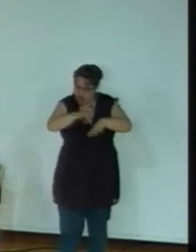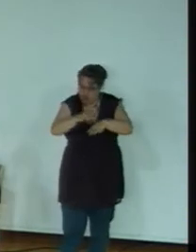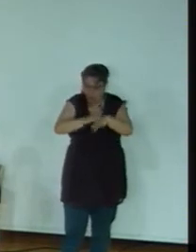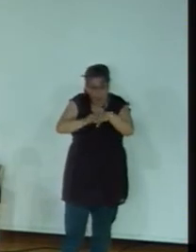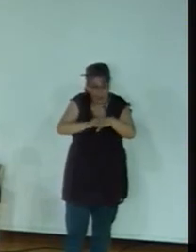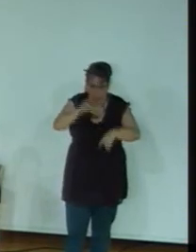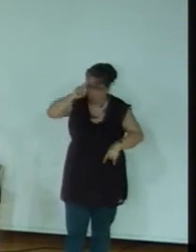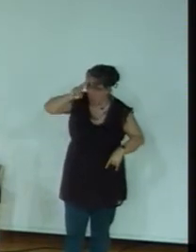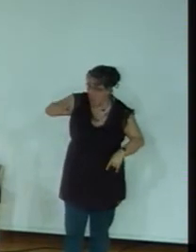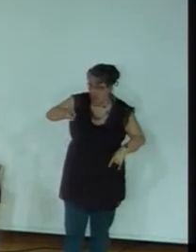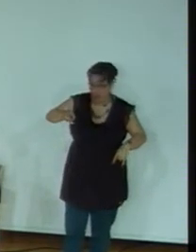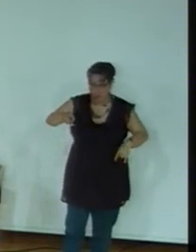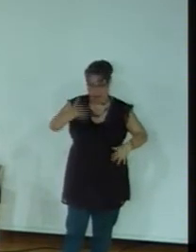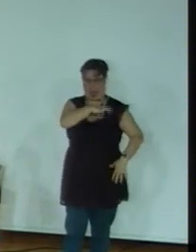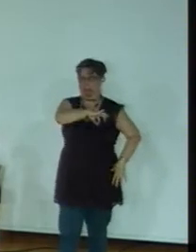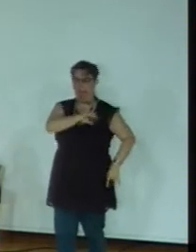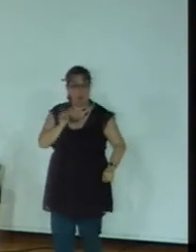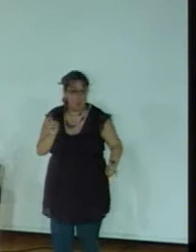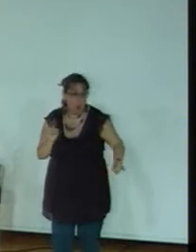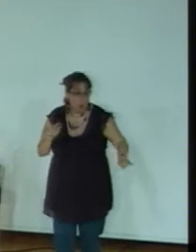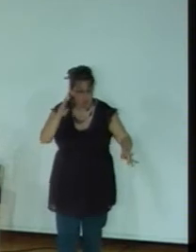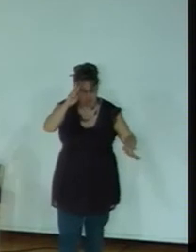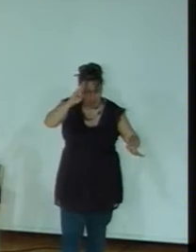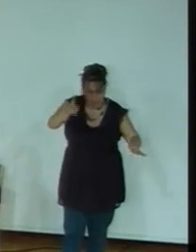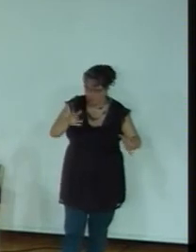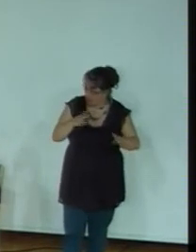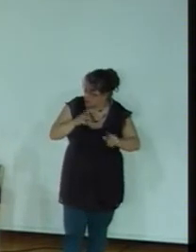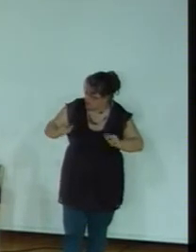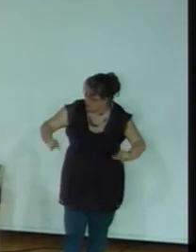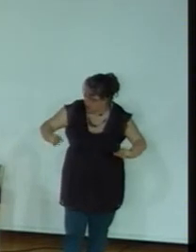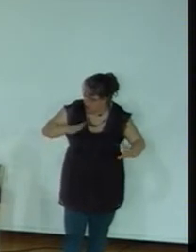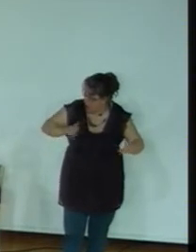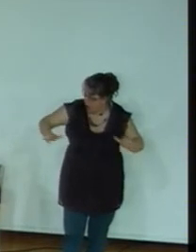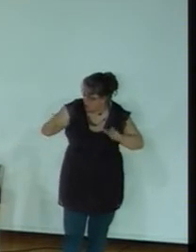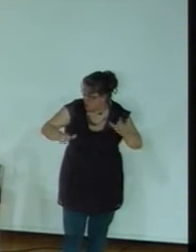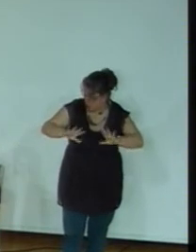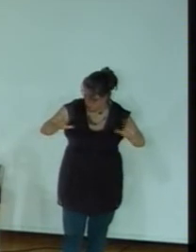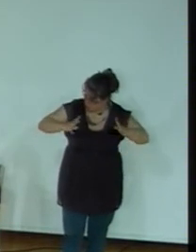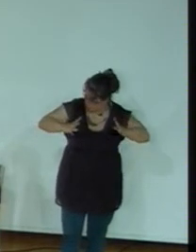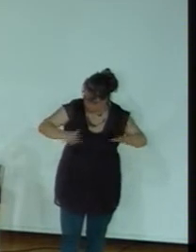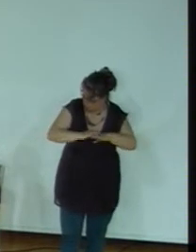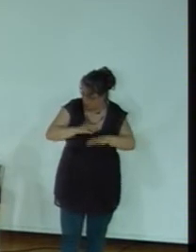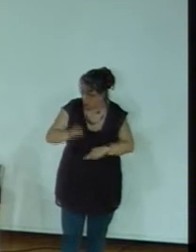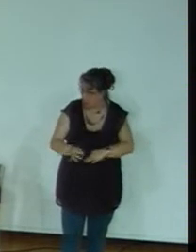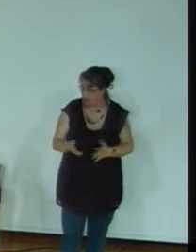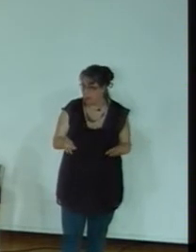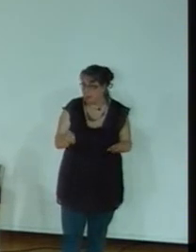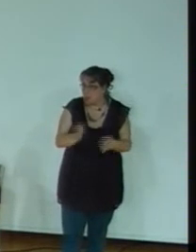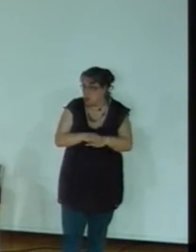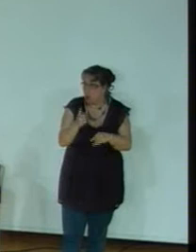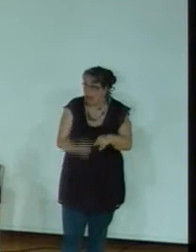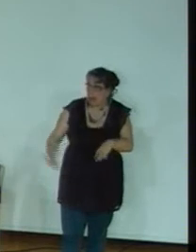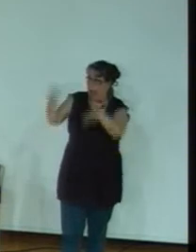d'intérêt matériel, personnel, et qu'ils font honnêtement et sincèrement, c'est tout à fait vrai. Mais ce n'est pas ça qui excuse les gens qui sont